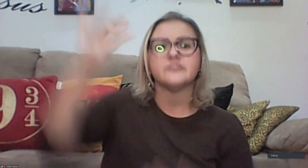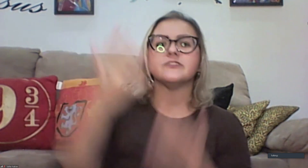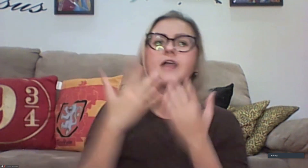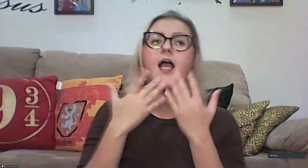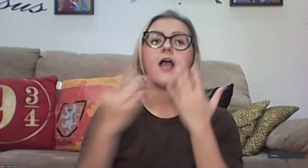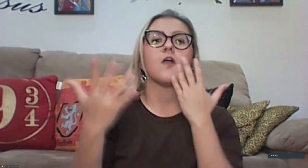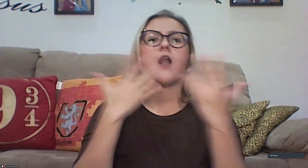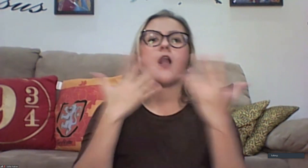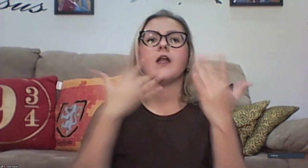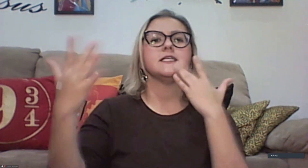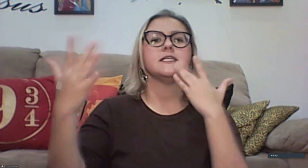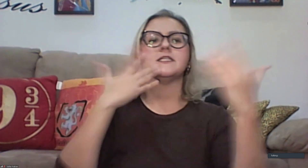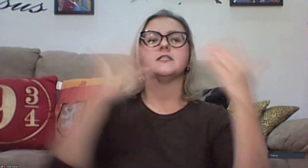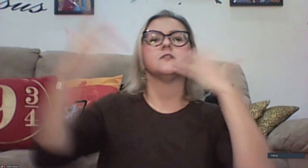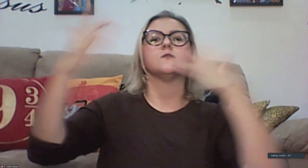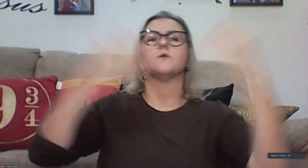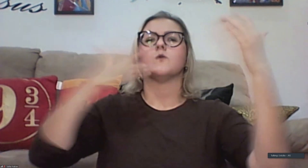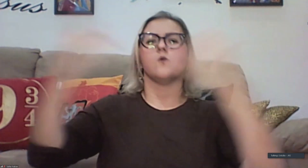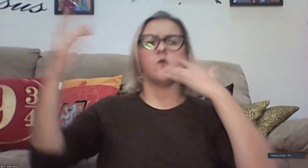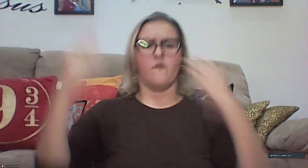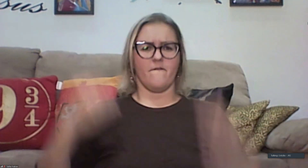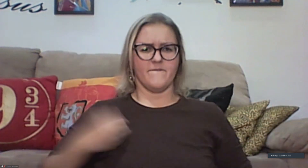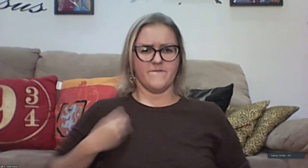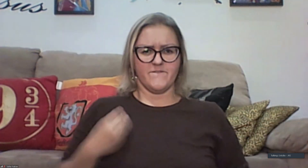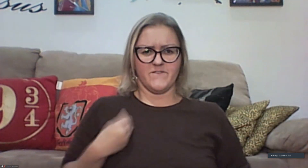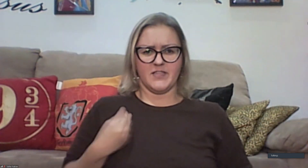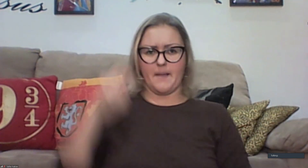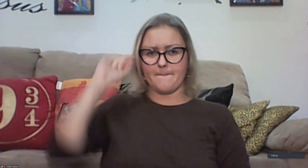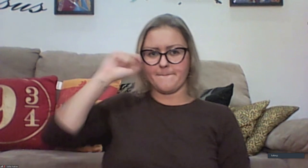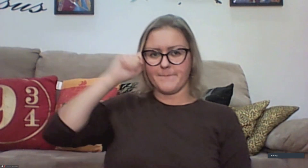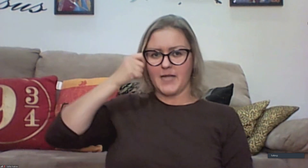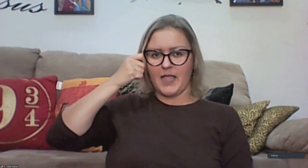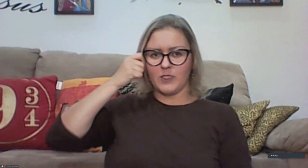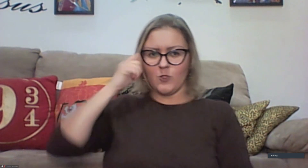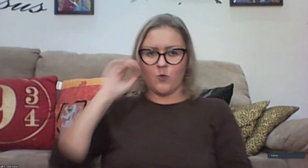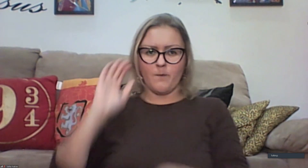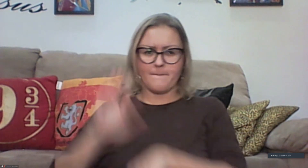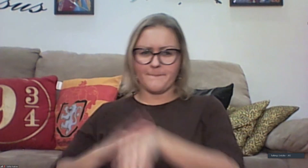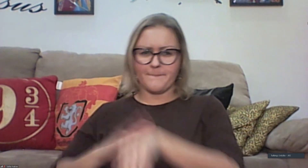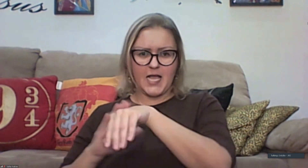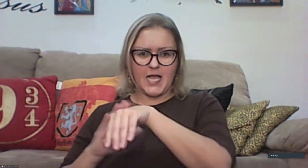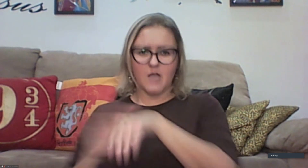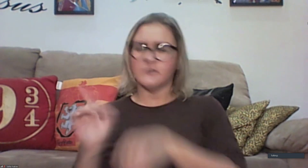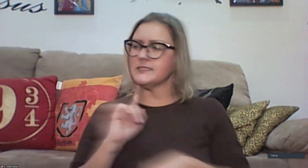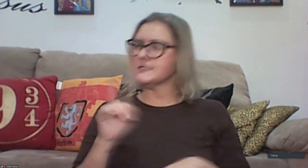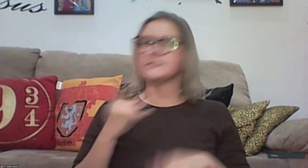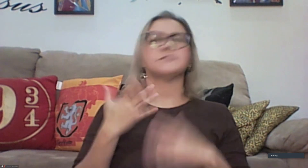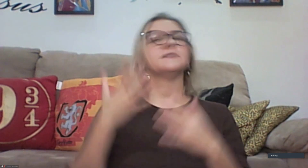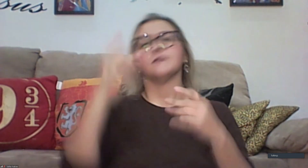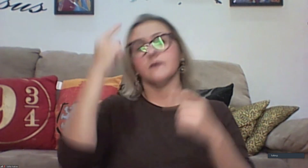imagens saem coloridas, há muitas cores, muitos balões na cabeça. Você acha que ele pensa assim, como se